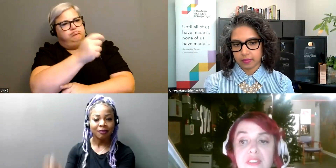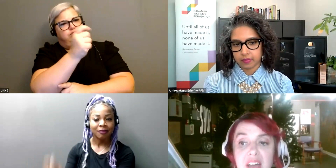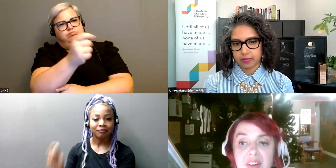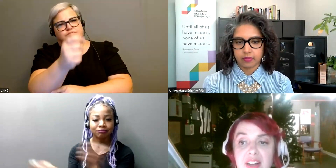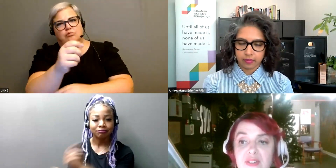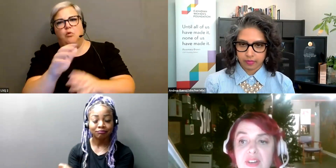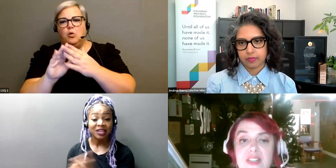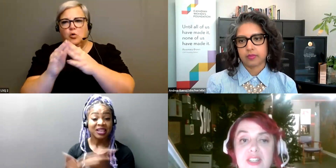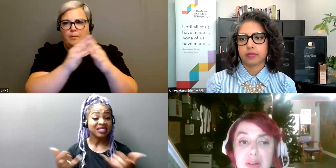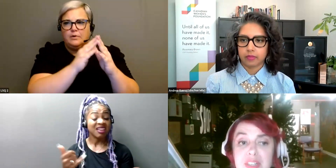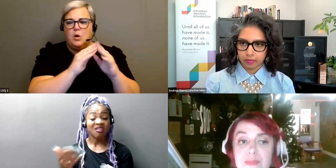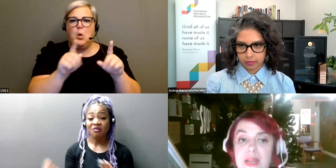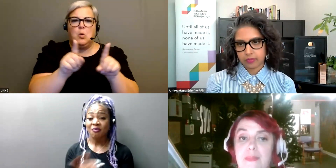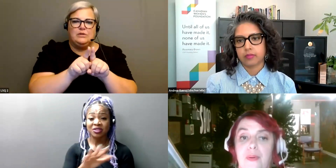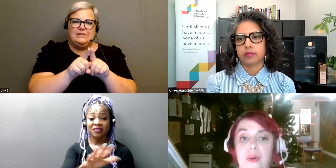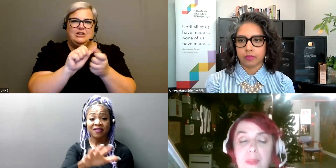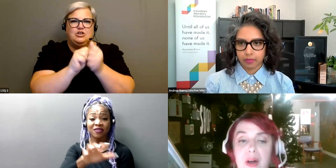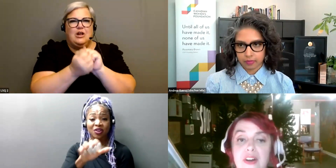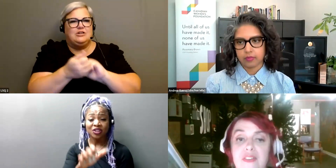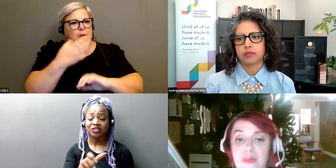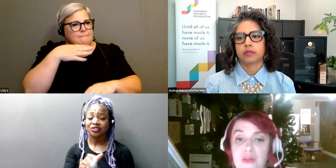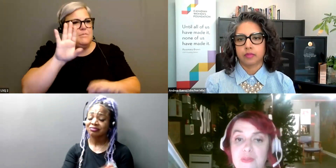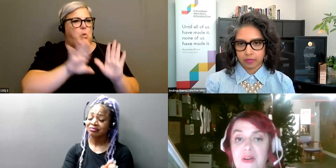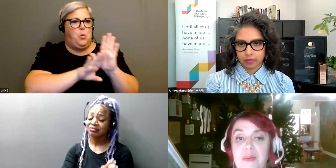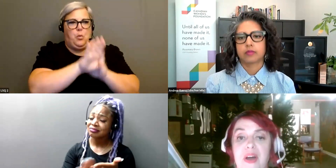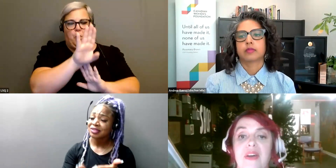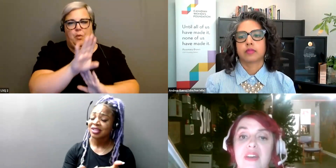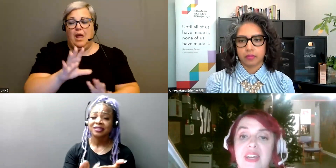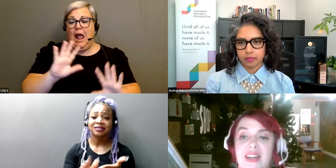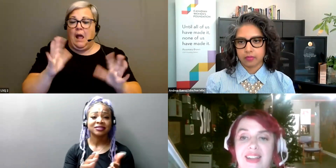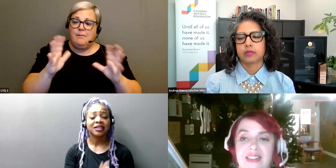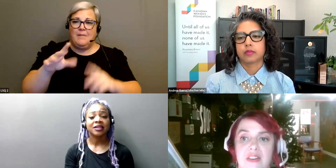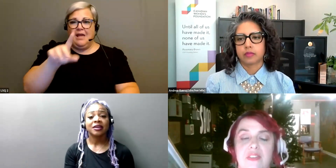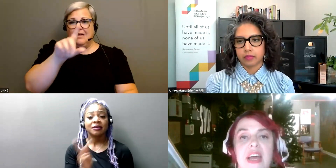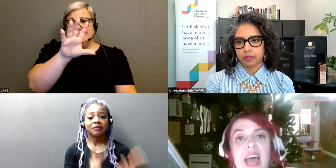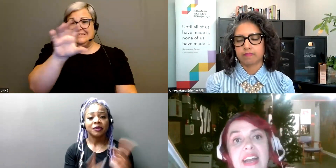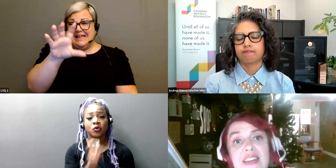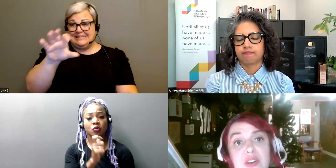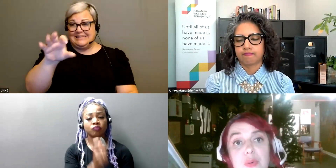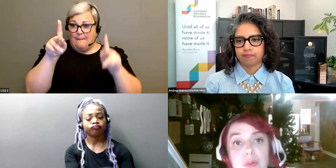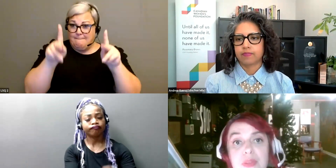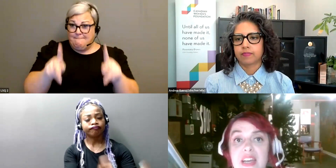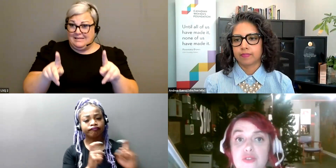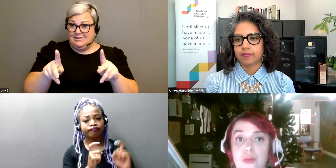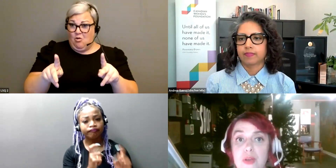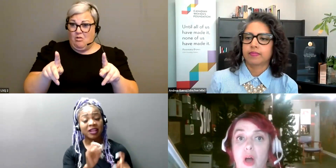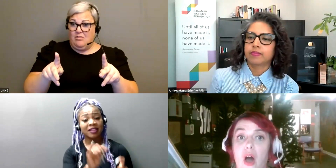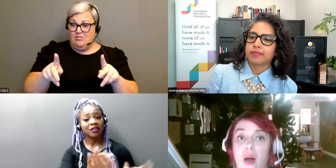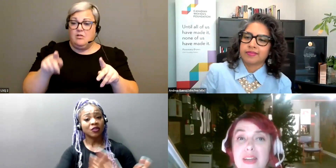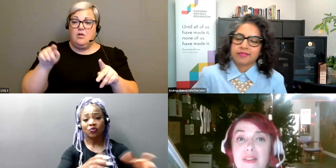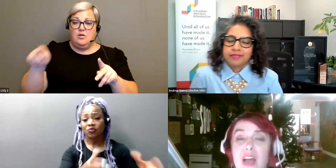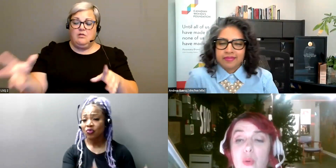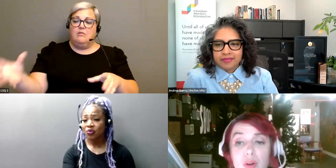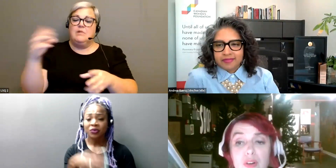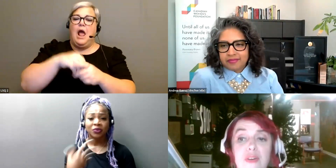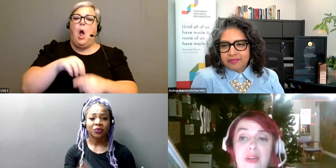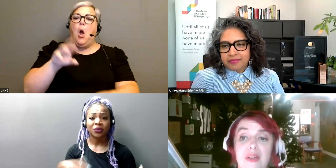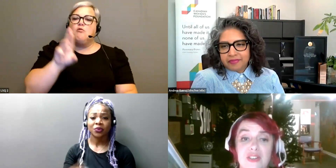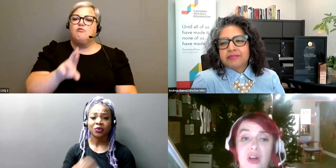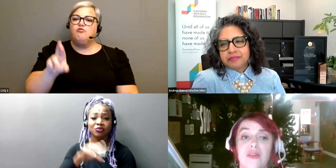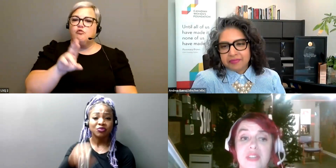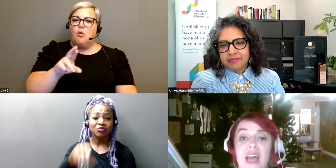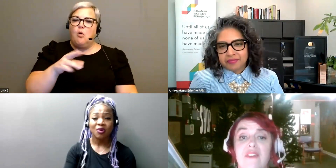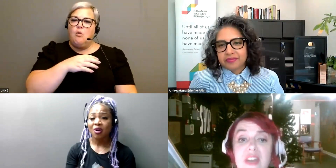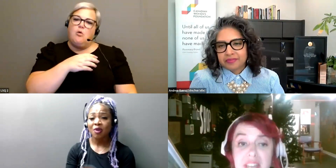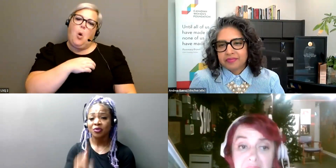et à changer la donne. En ce moment, nous avons près de 500 personnes généreuses qui font partie du Rosemary Brown